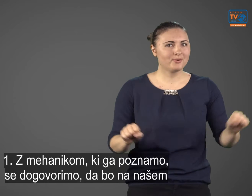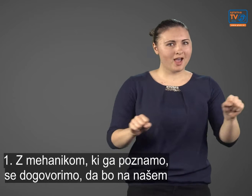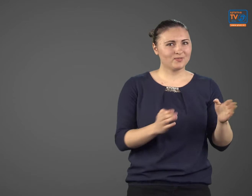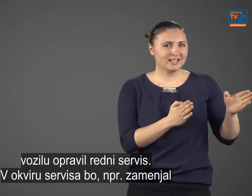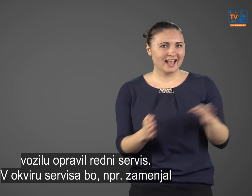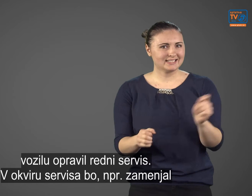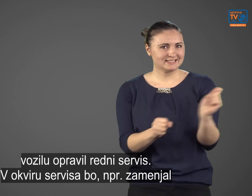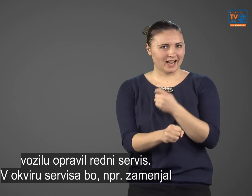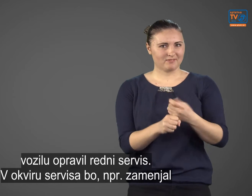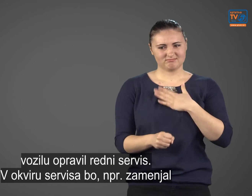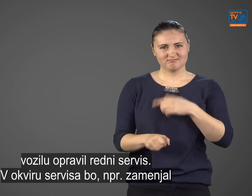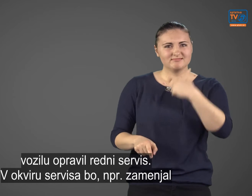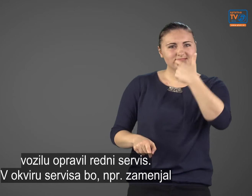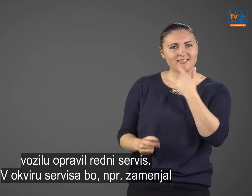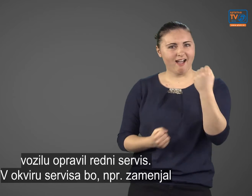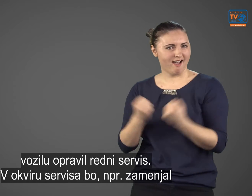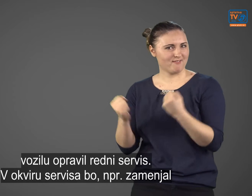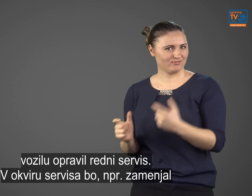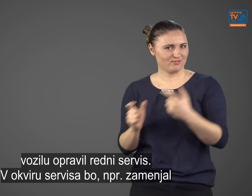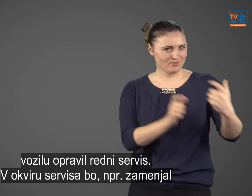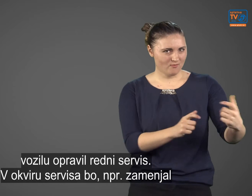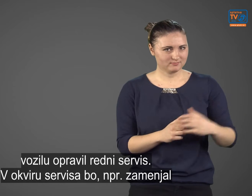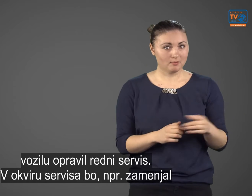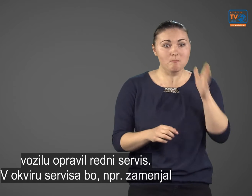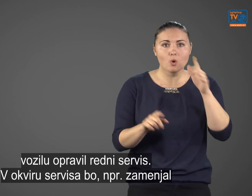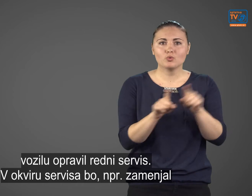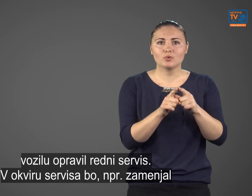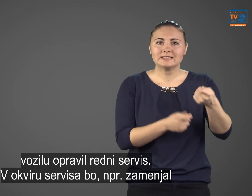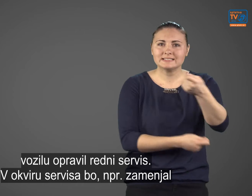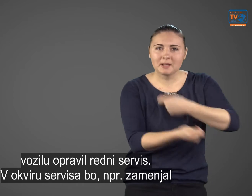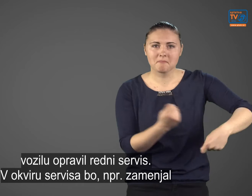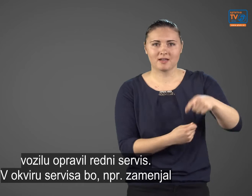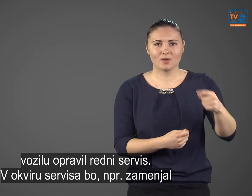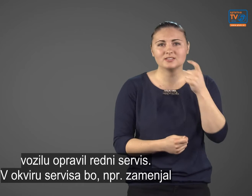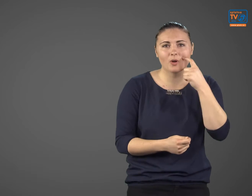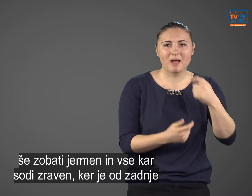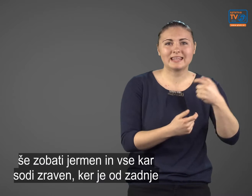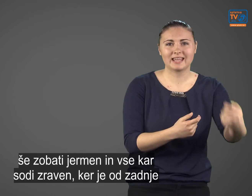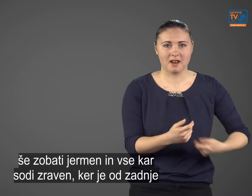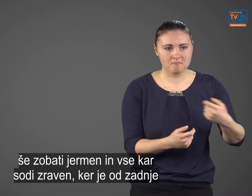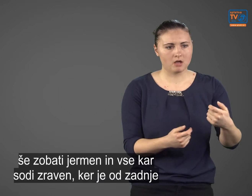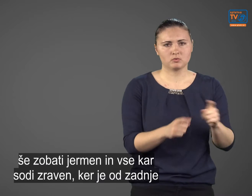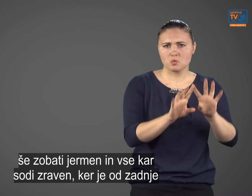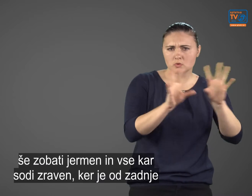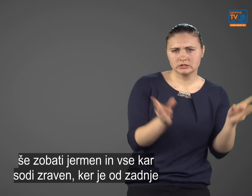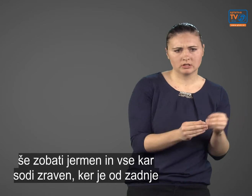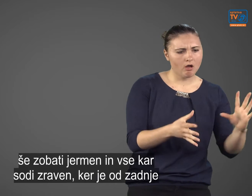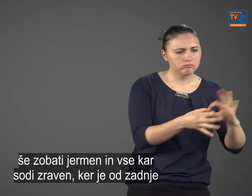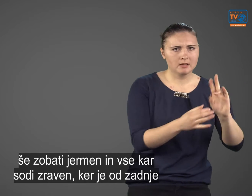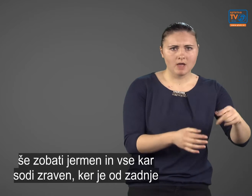redni servis na našem starejšem vozilu, kjer bo zamenjal tudi zobati jermen in vse, kar sodi zraven, ker je minilo